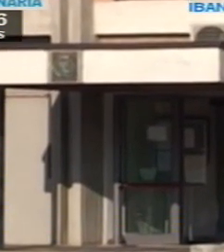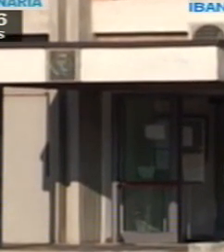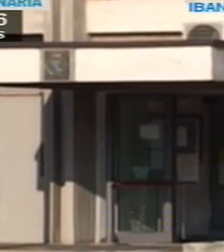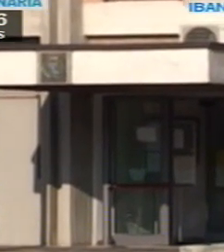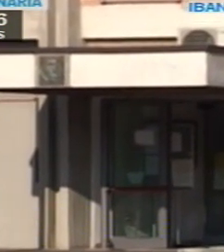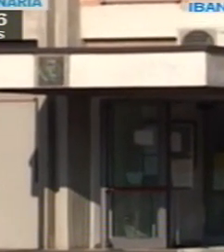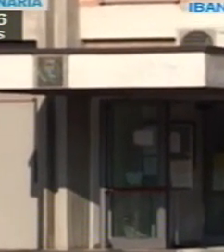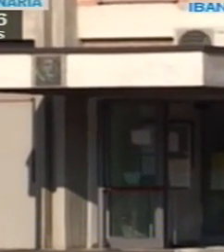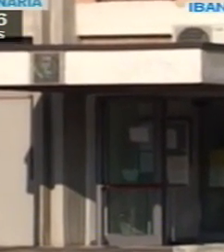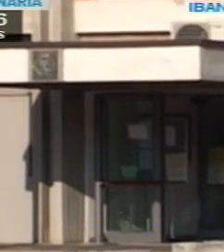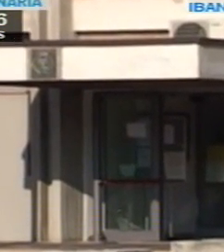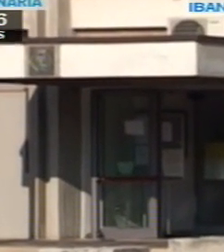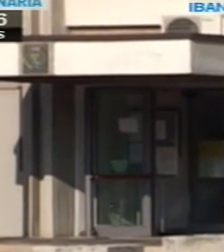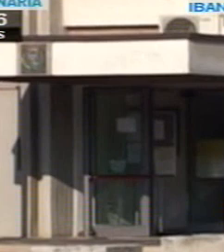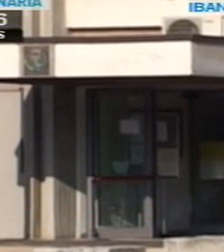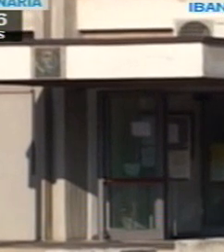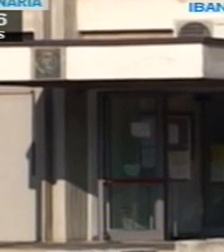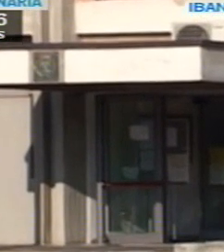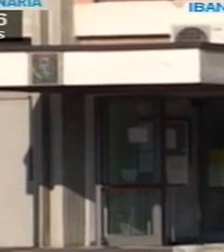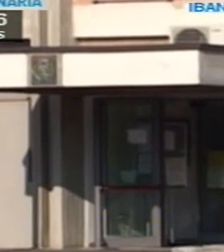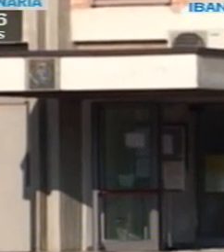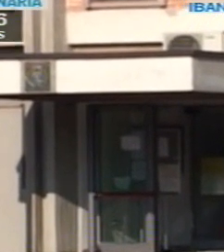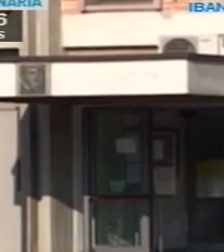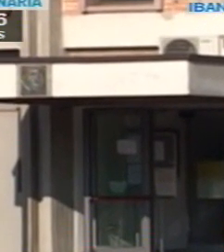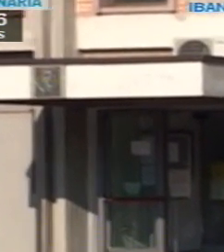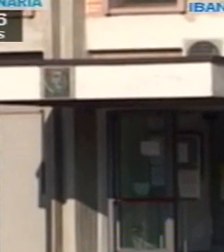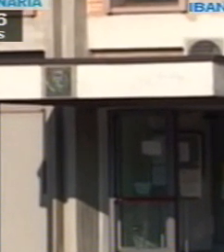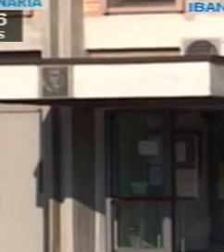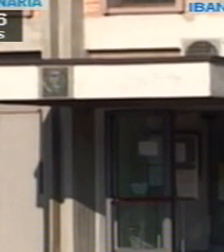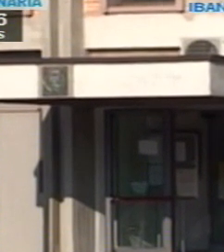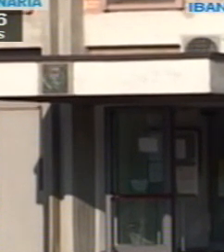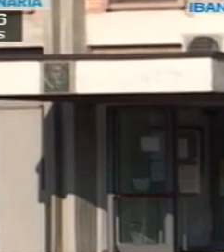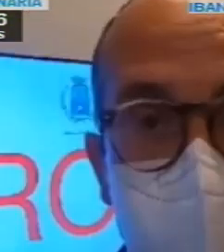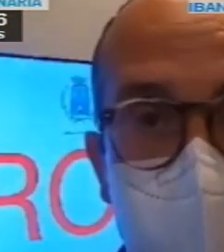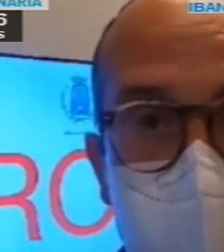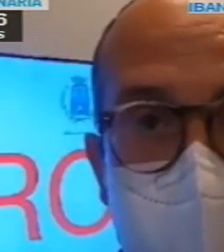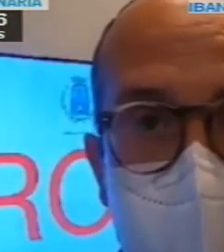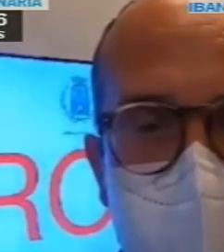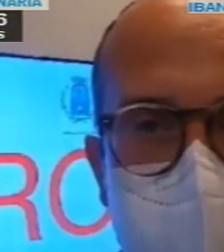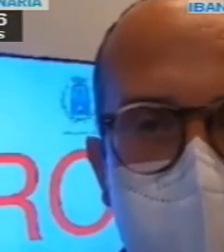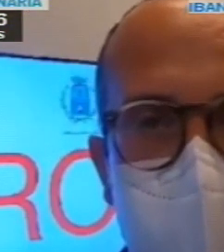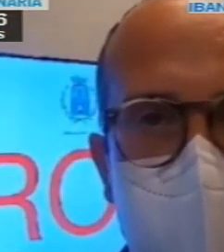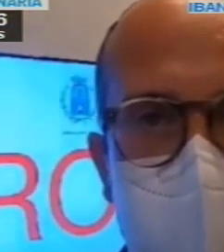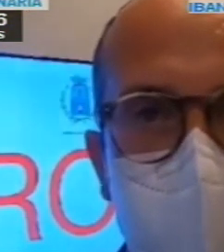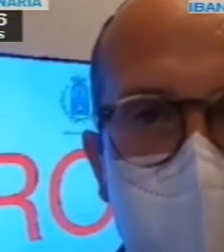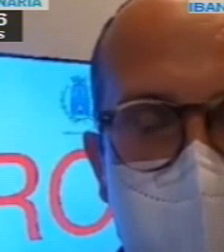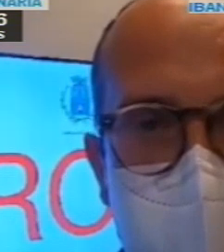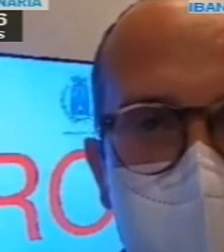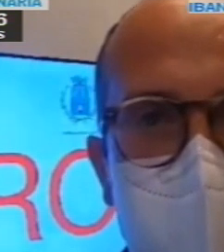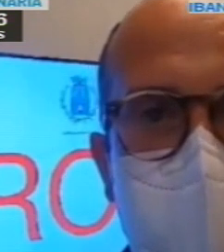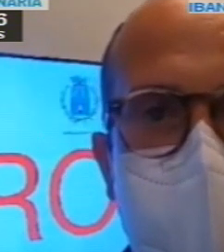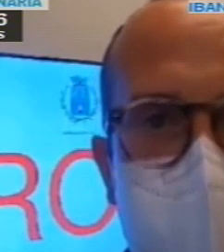persona deceduta, si tratta di un anziano ospite di una casa di riposo a Galzignano. Ora, spiega il sindaco, bisogna